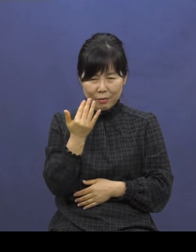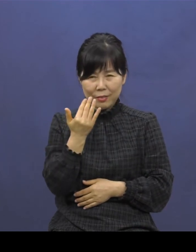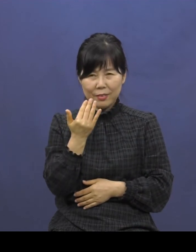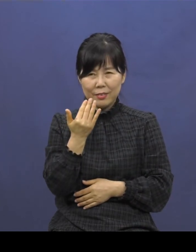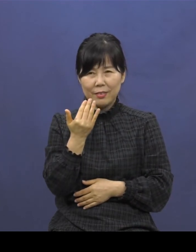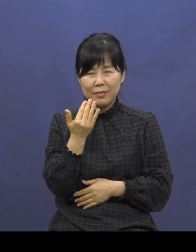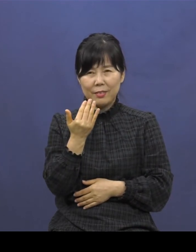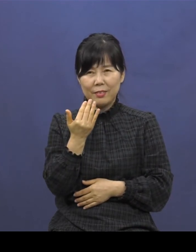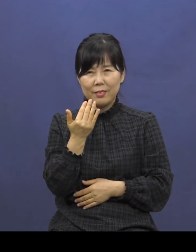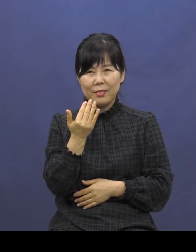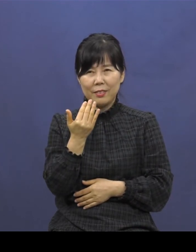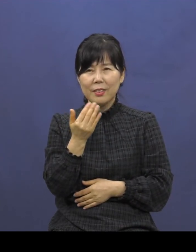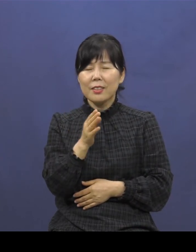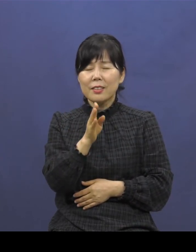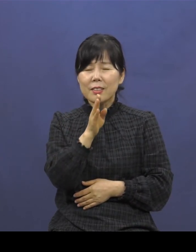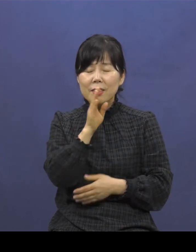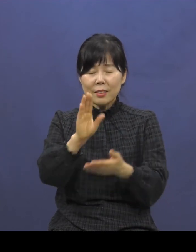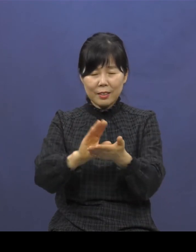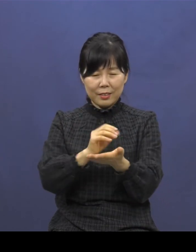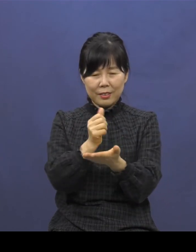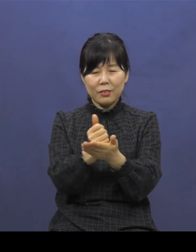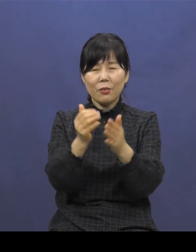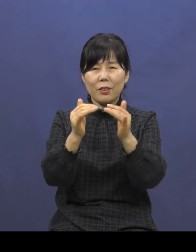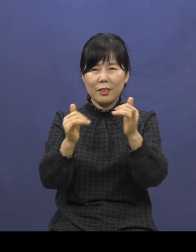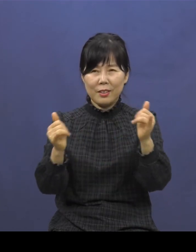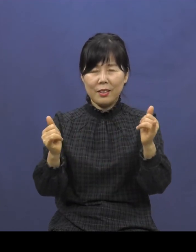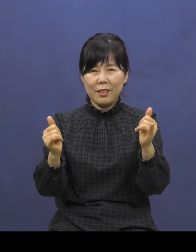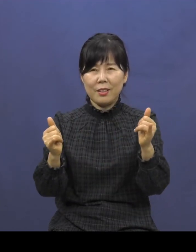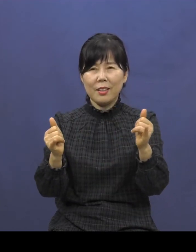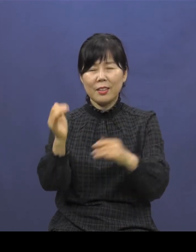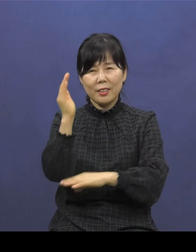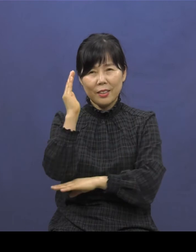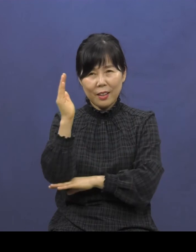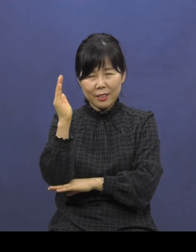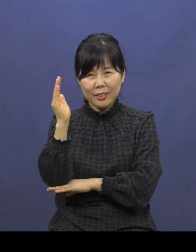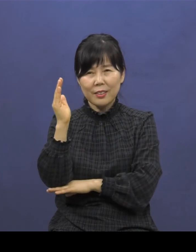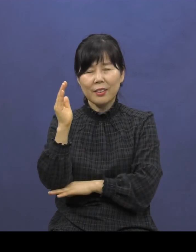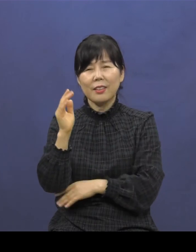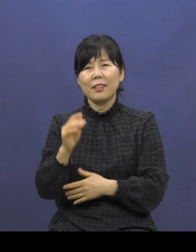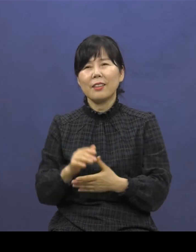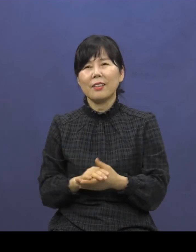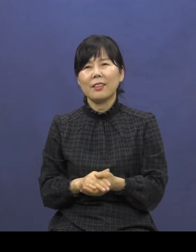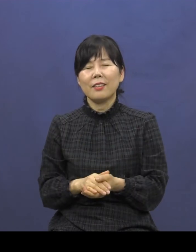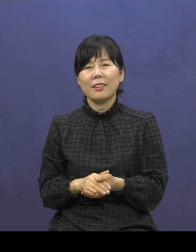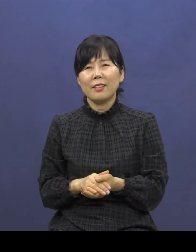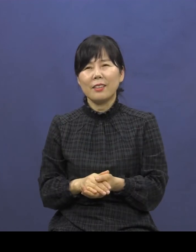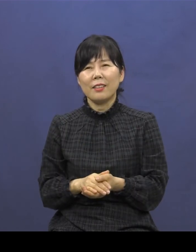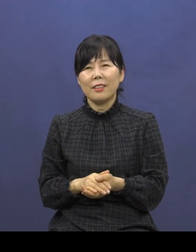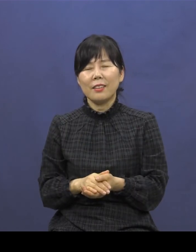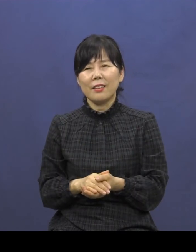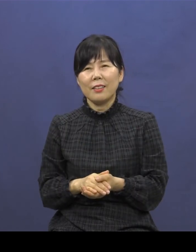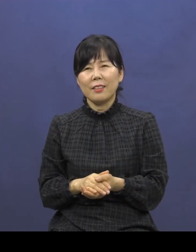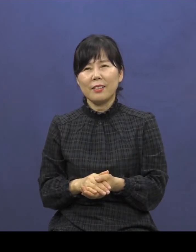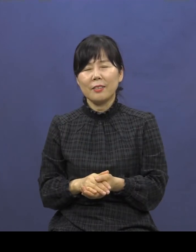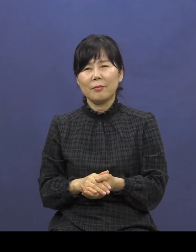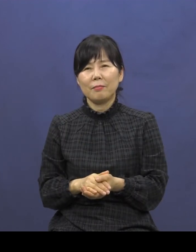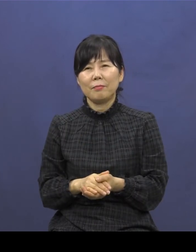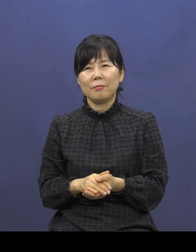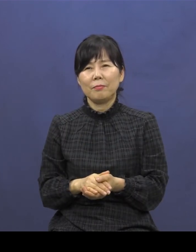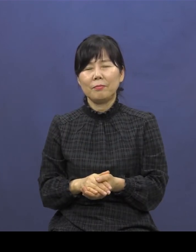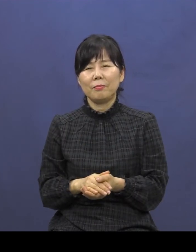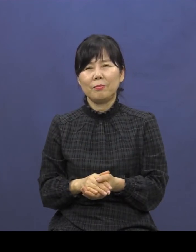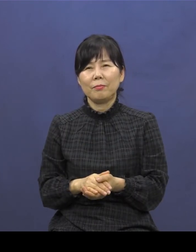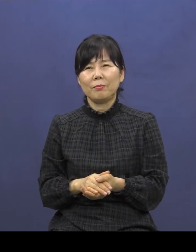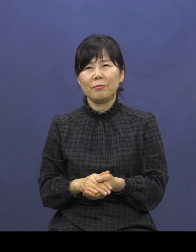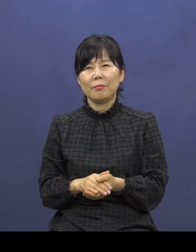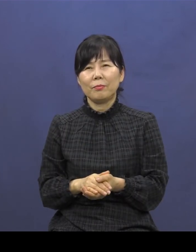아름다운, 정말 아름다운, 진짜 그리스도인의 어떤 이야기, 정금처럼 나오는 이야기,